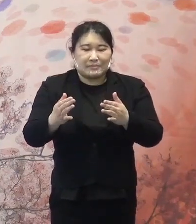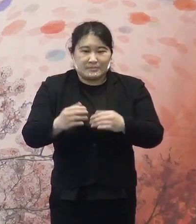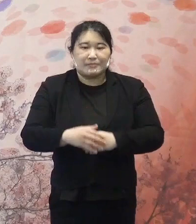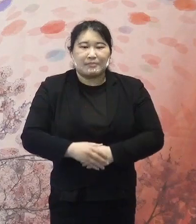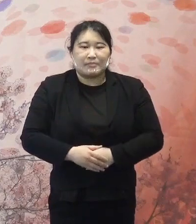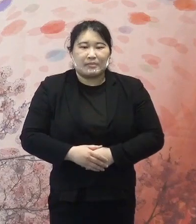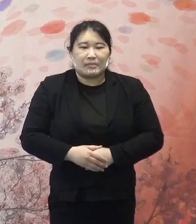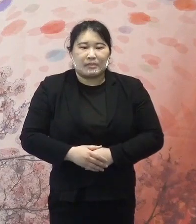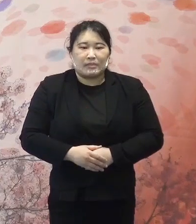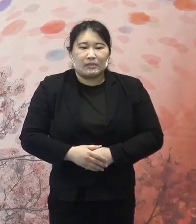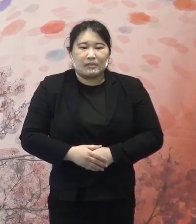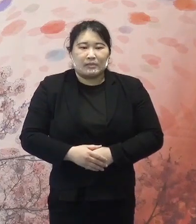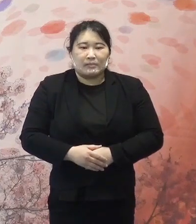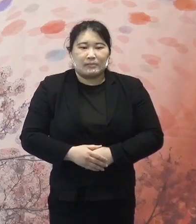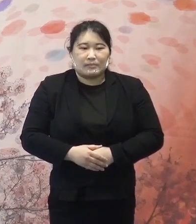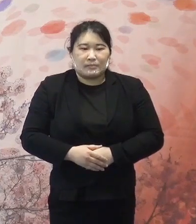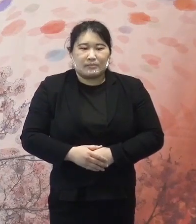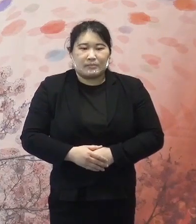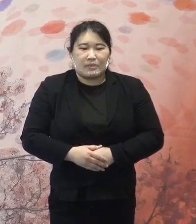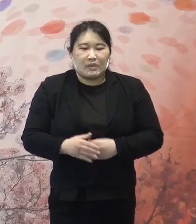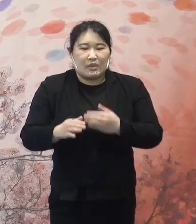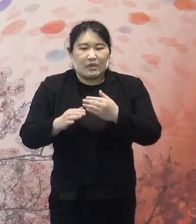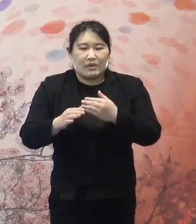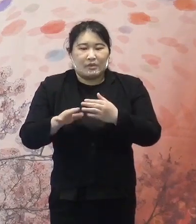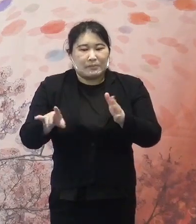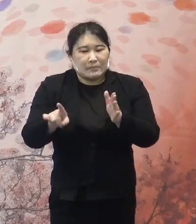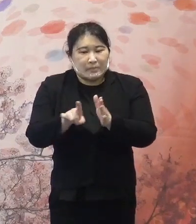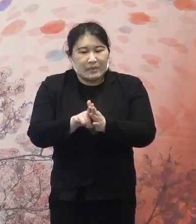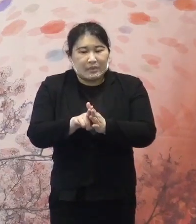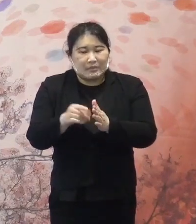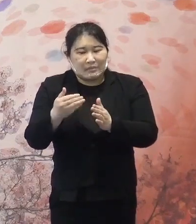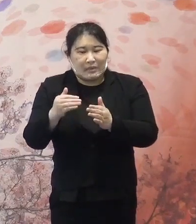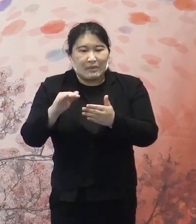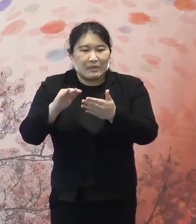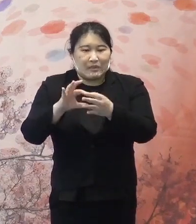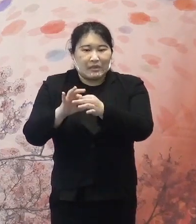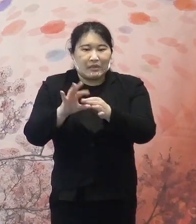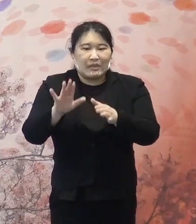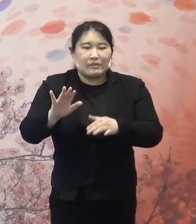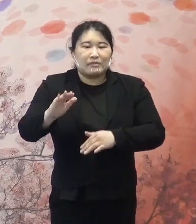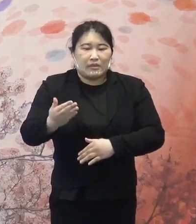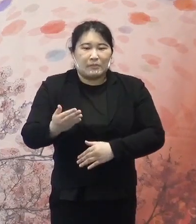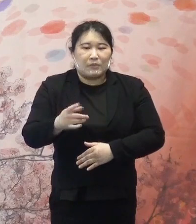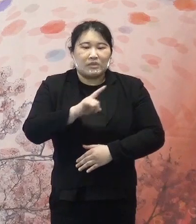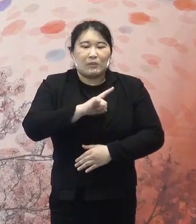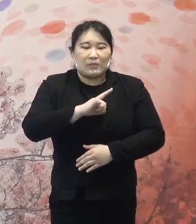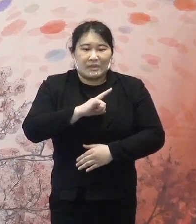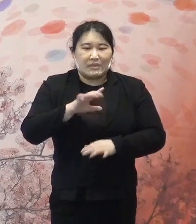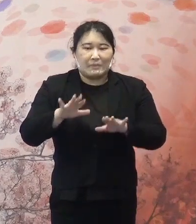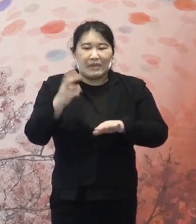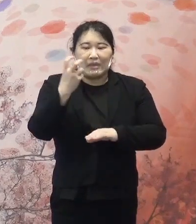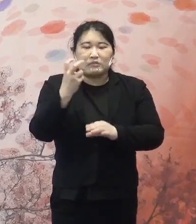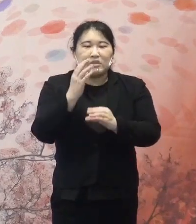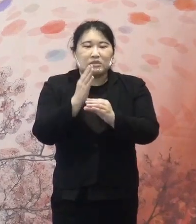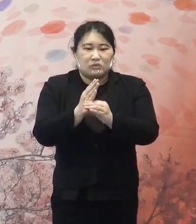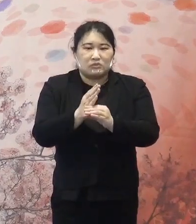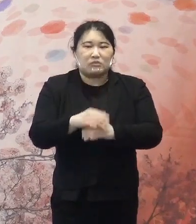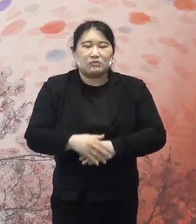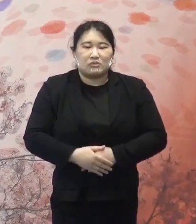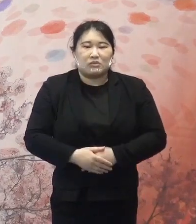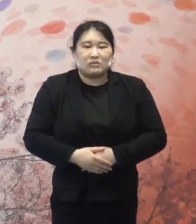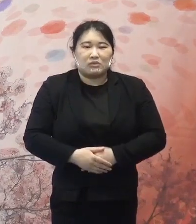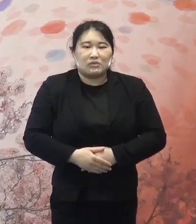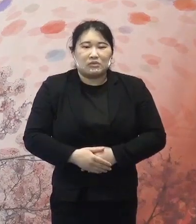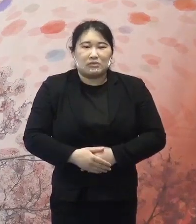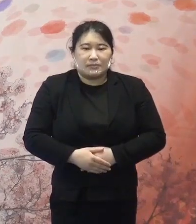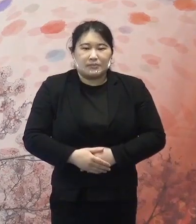か若干の起用の方との関係ございますが、単発型で今確認をしておるところを1人遺